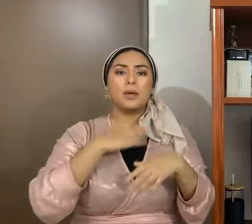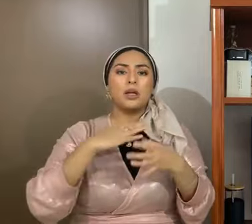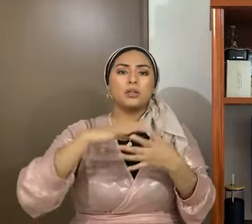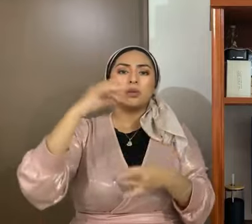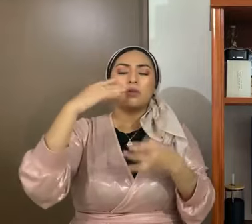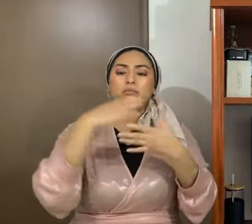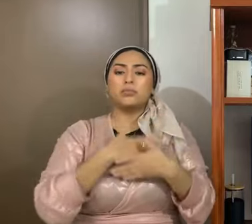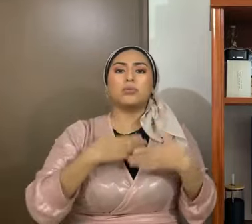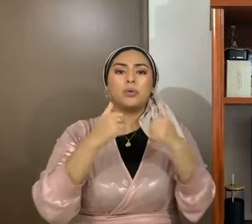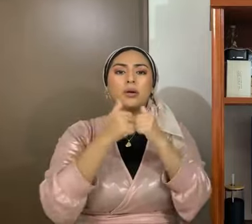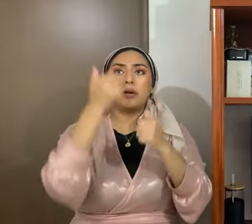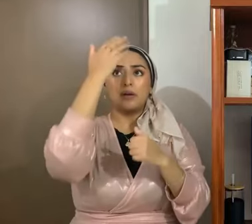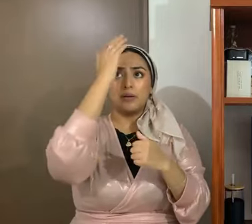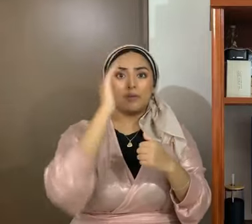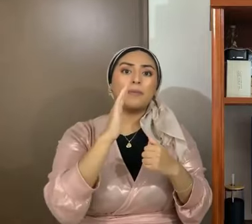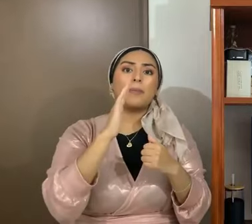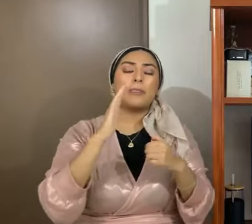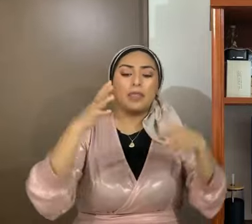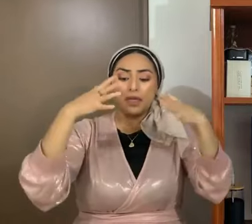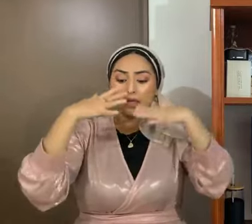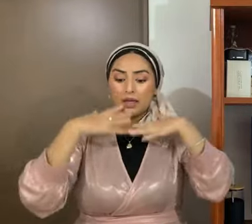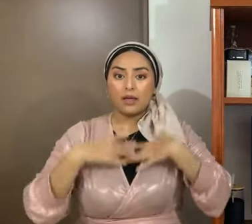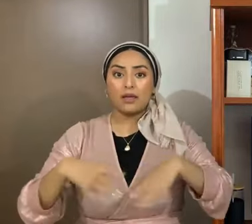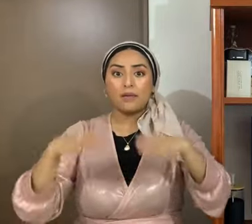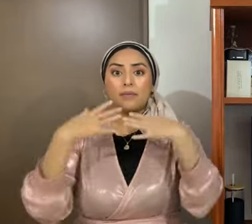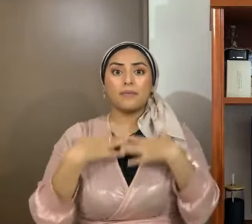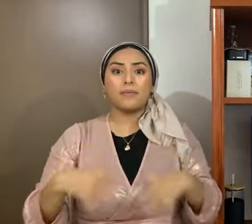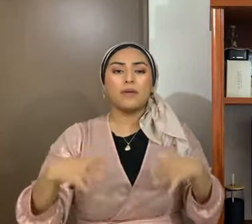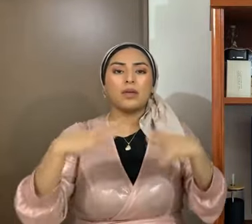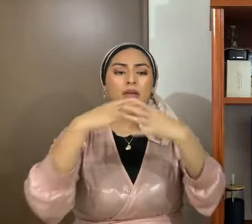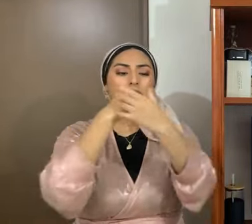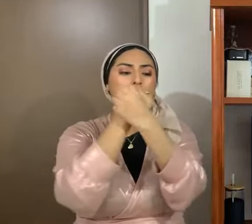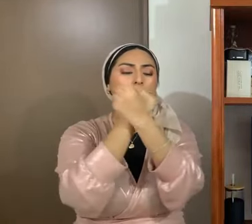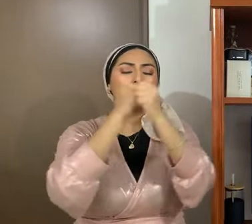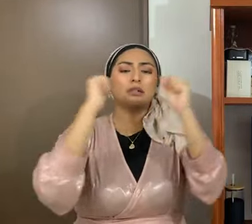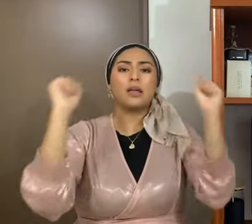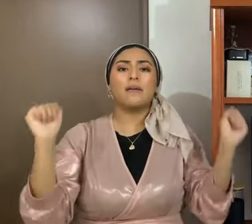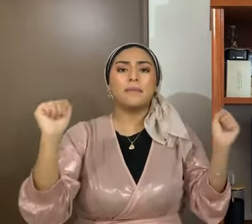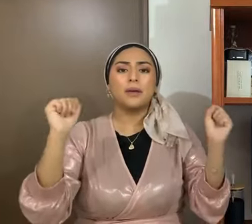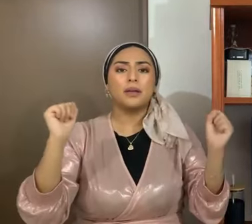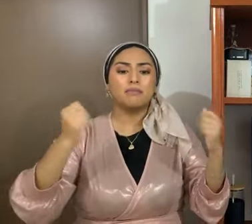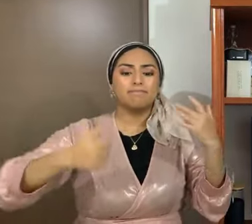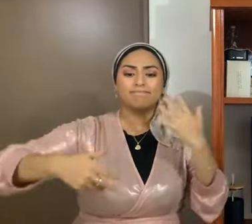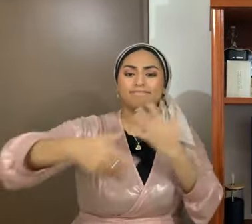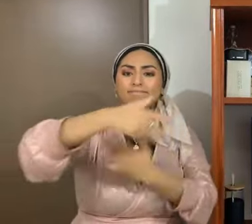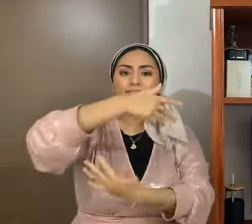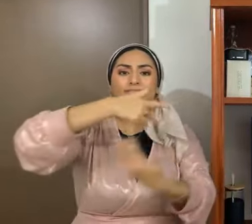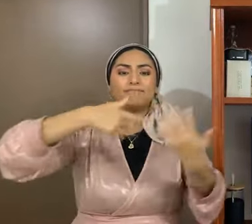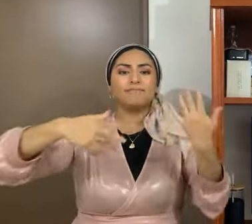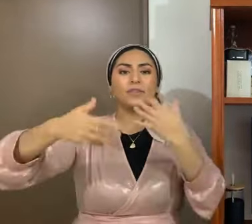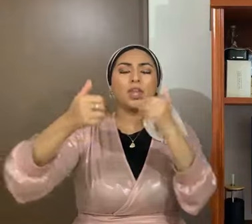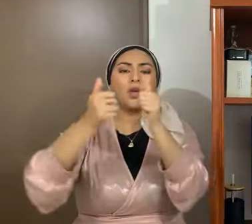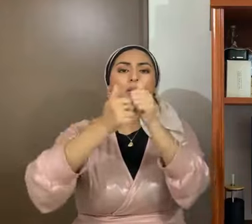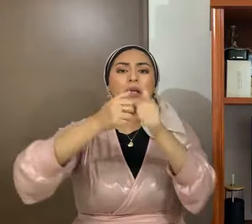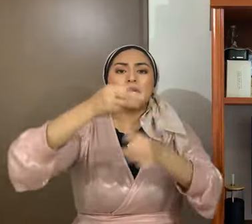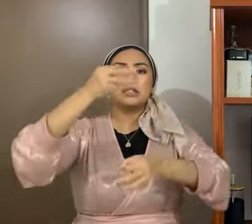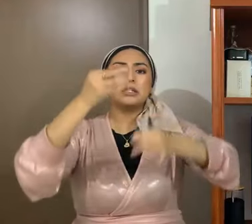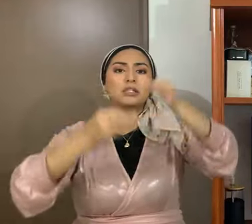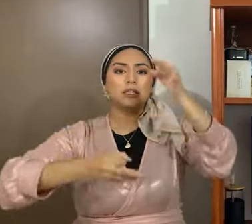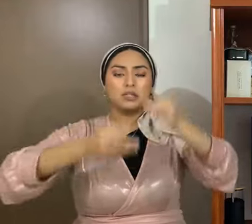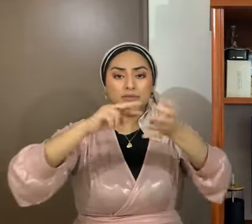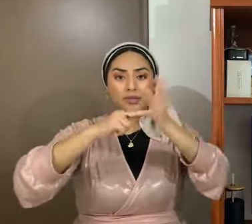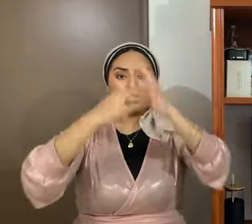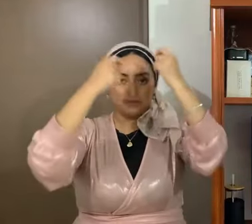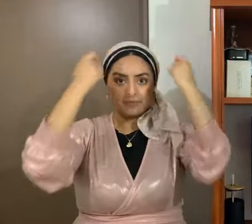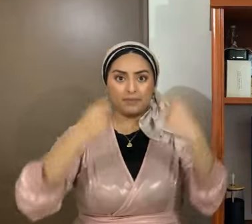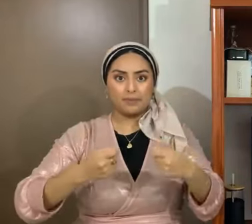se alegrará en mi Elohim porque me vistió con vestiduras de salvación. Me rodeó como a manto de justicia, es decir, el